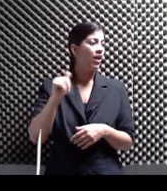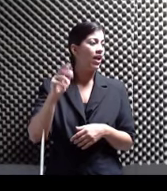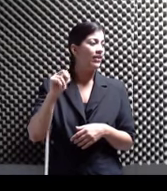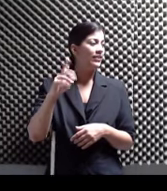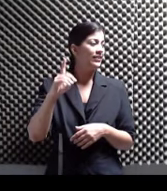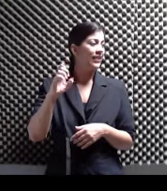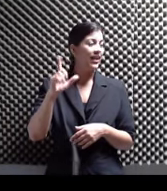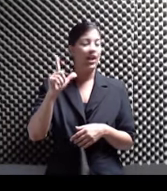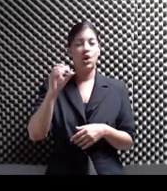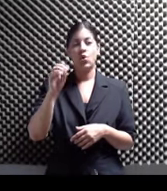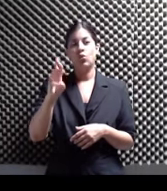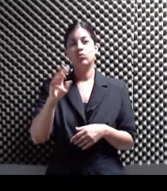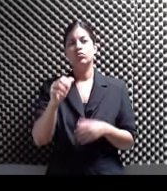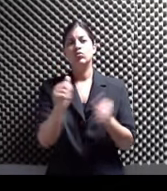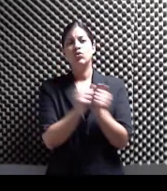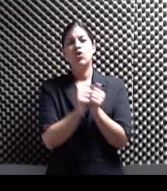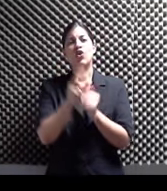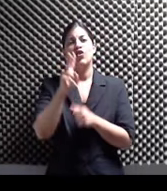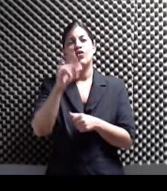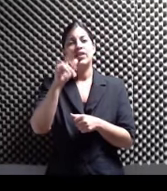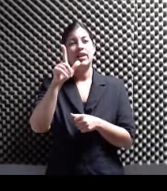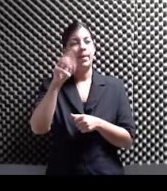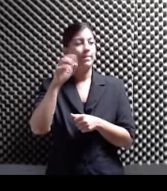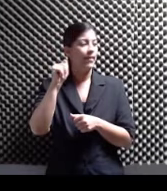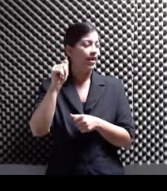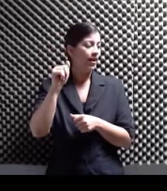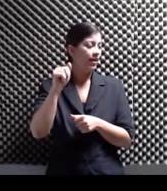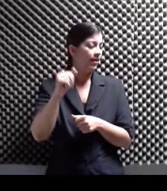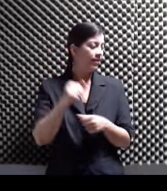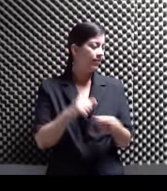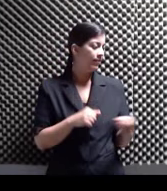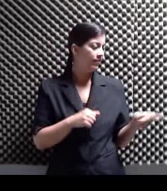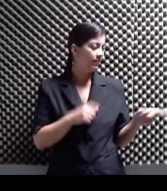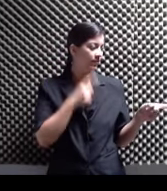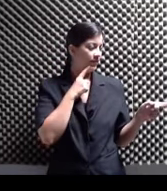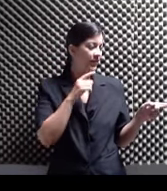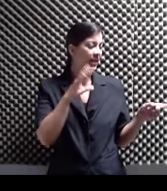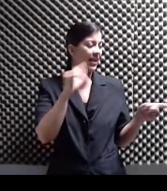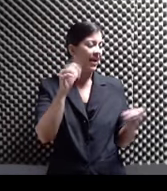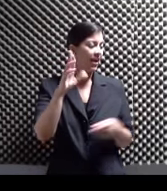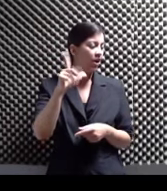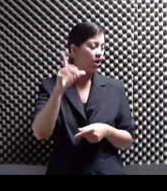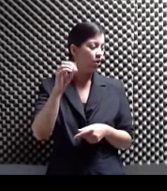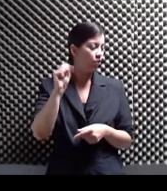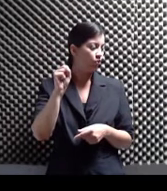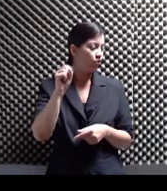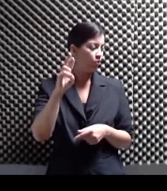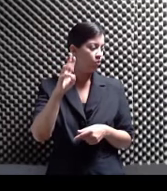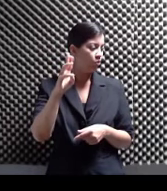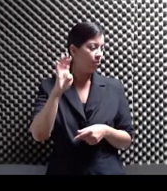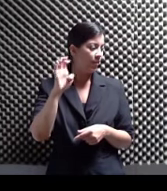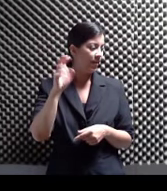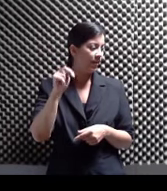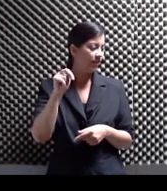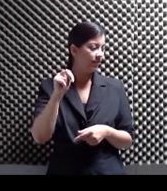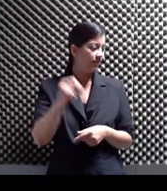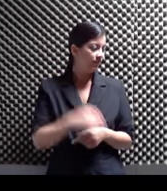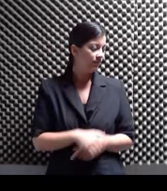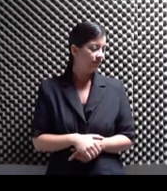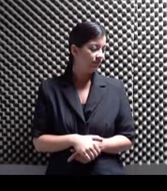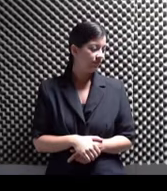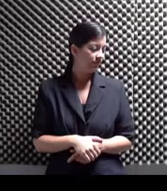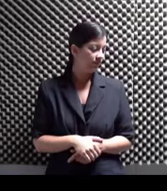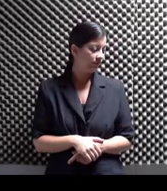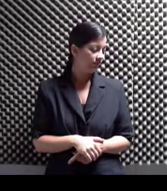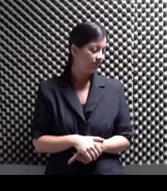Chiroldes. Era con Vilma Calvi, quien está aquí al lado de ella es Carlos Rubén Ortiz, que era el otro maestro de ceremonia.